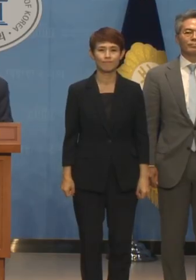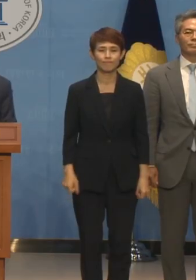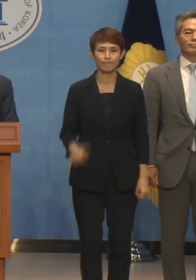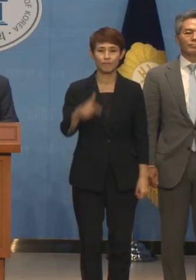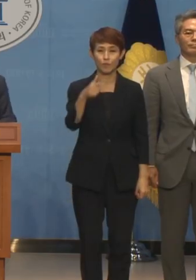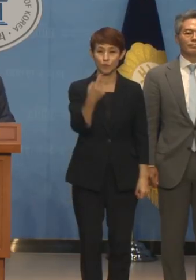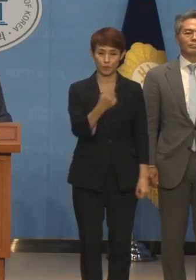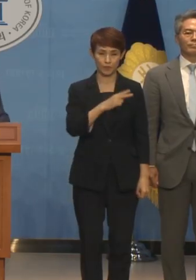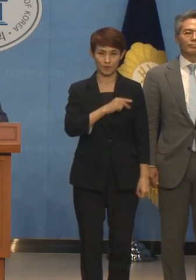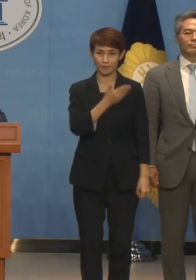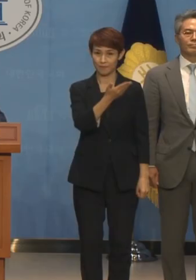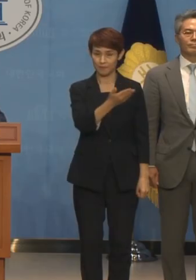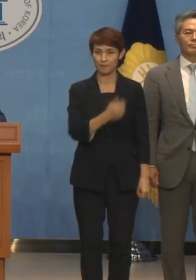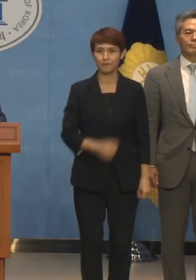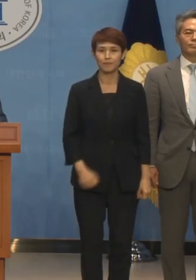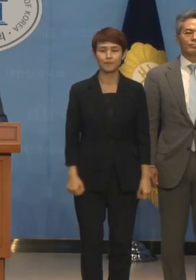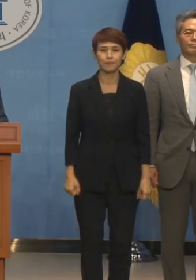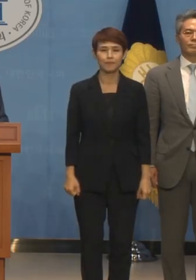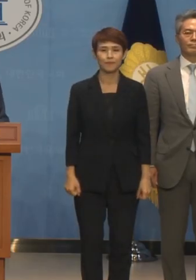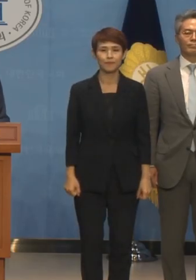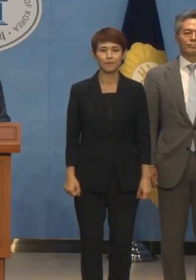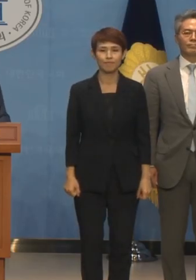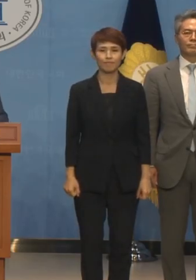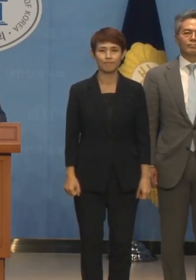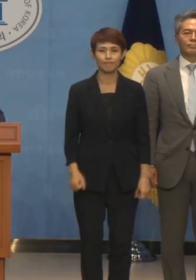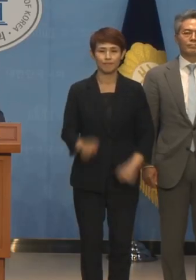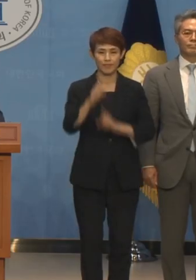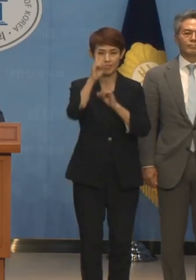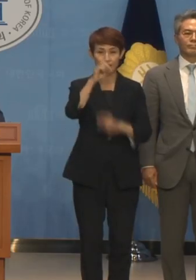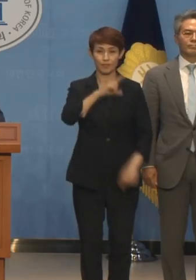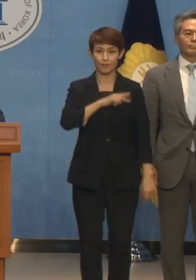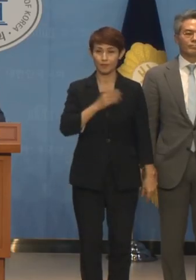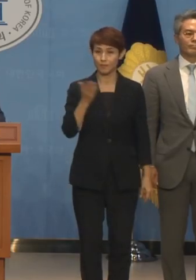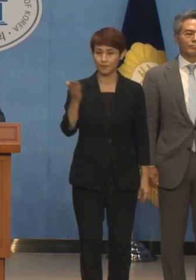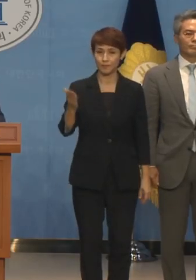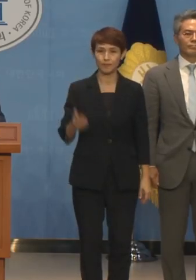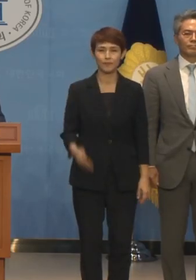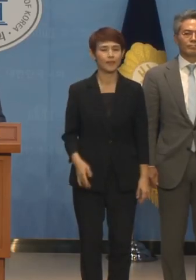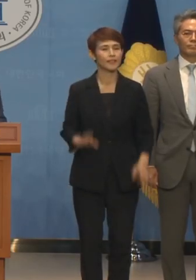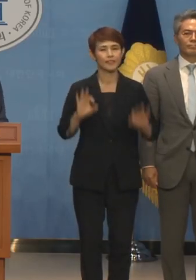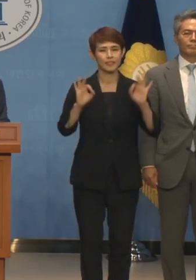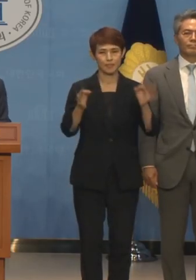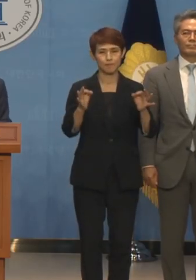노종면 의원님 모셨습니다. 그리고 이건태 의원님 모셨고요.